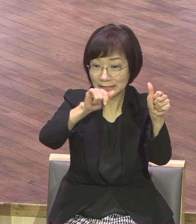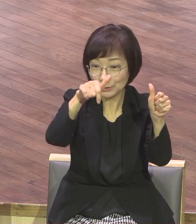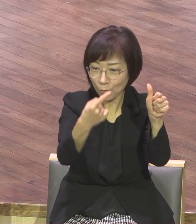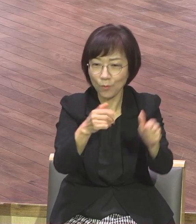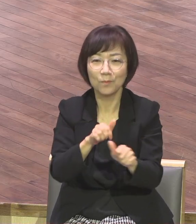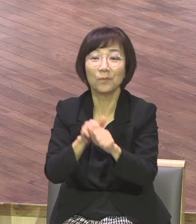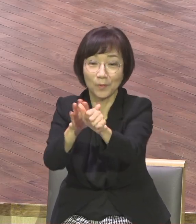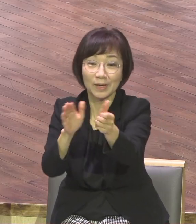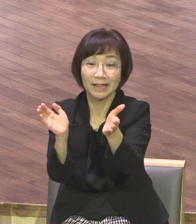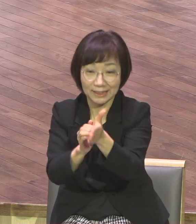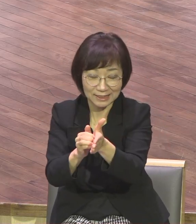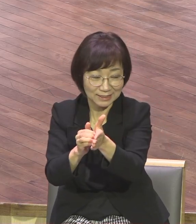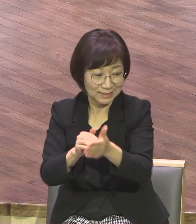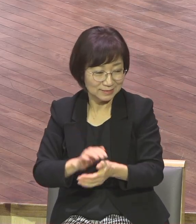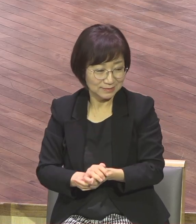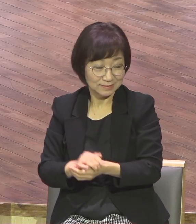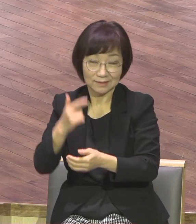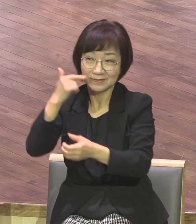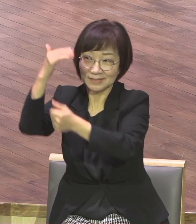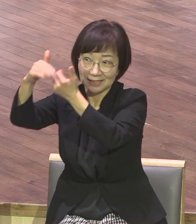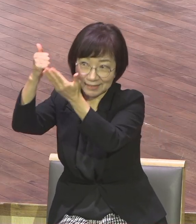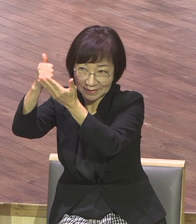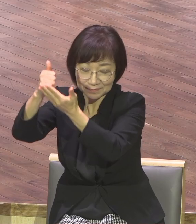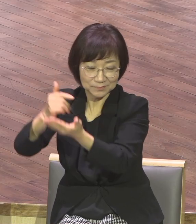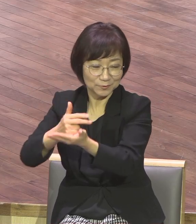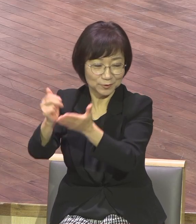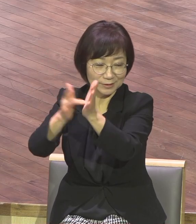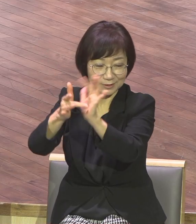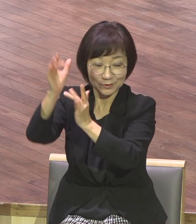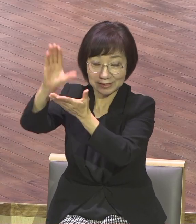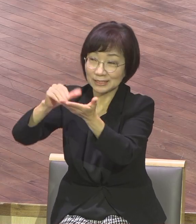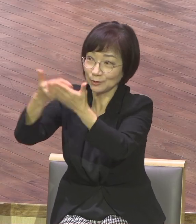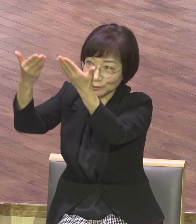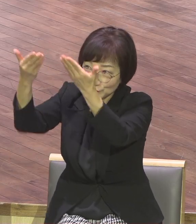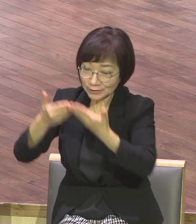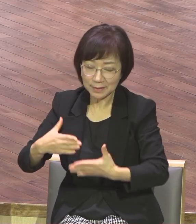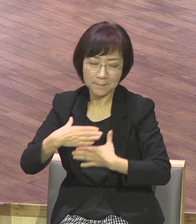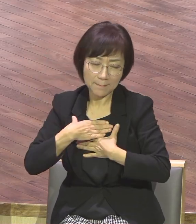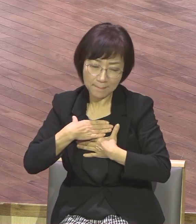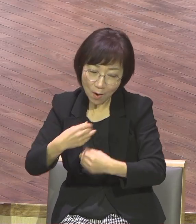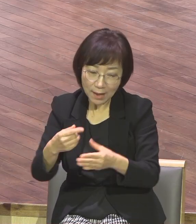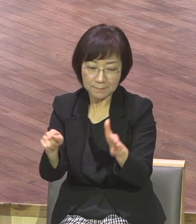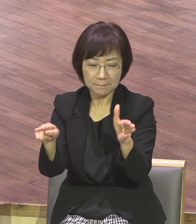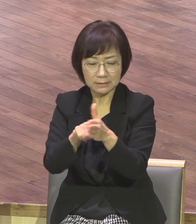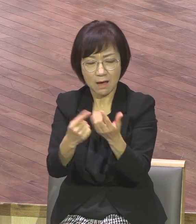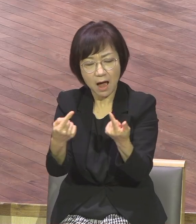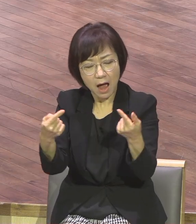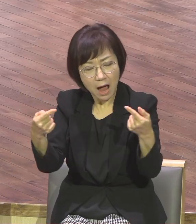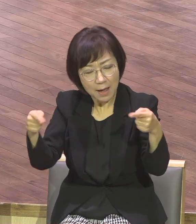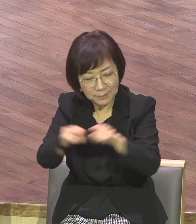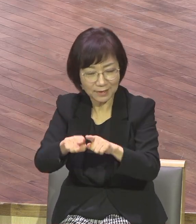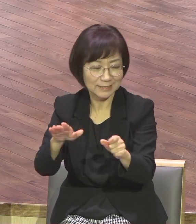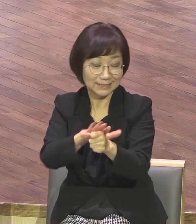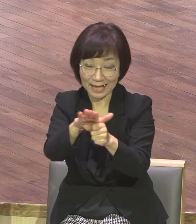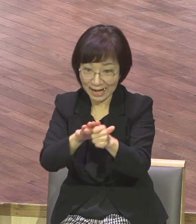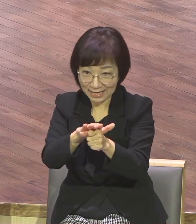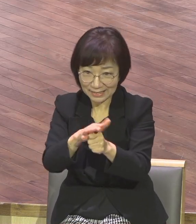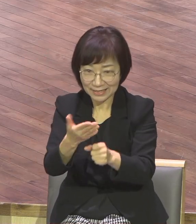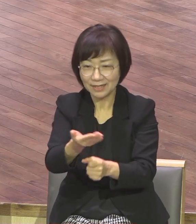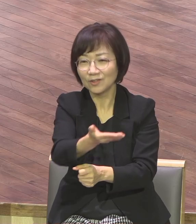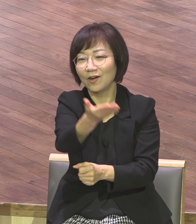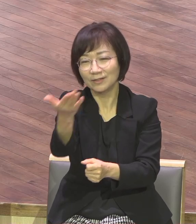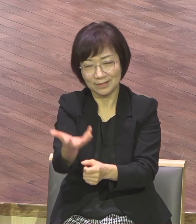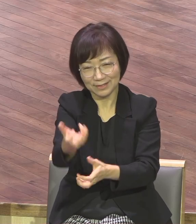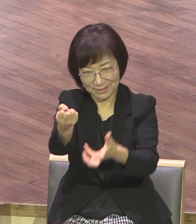보내었노라. 아버지 하나님과 주 예수 그리스도께로부터 평안과 믿음을 겸한 사랑이 형제들에게